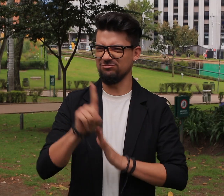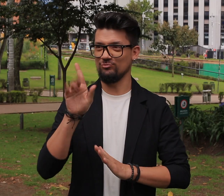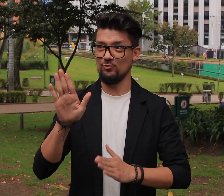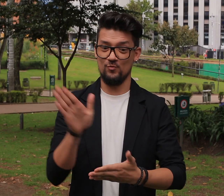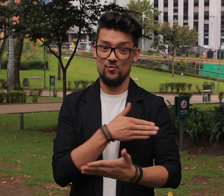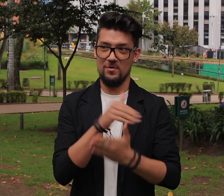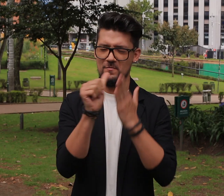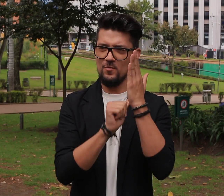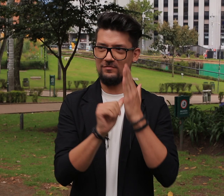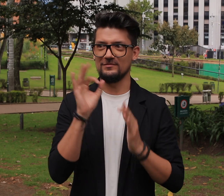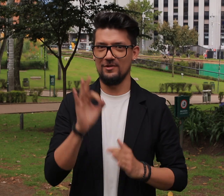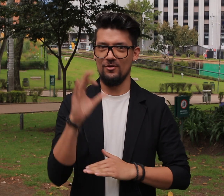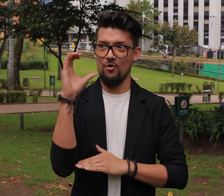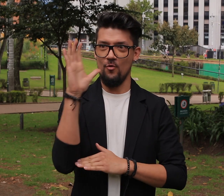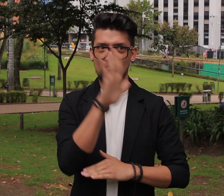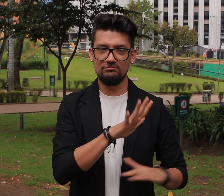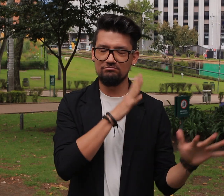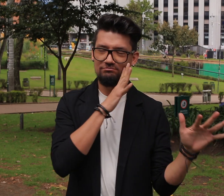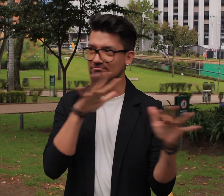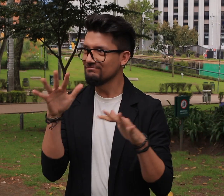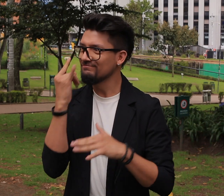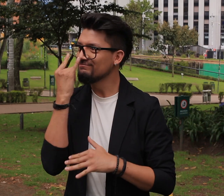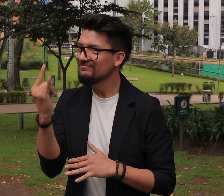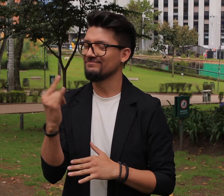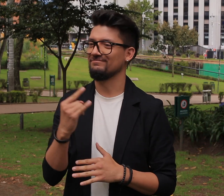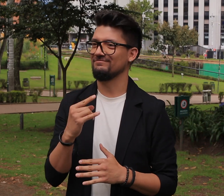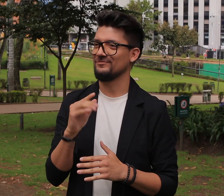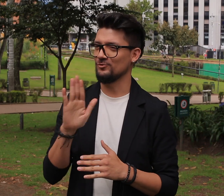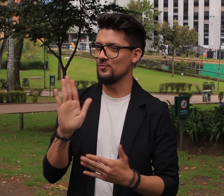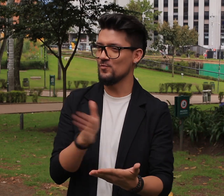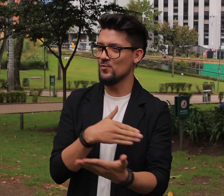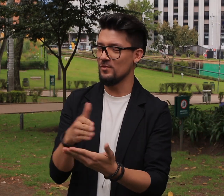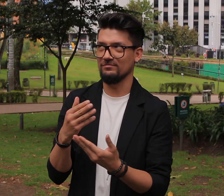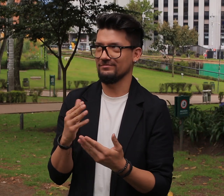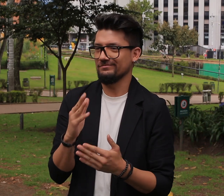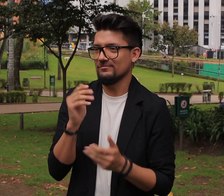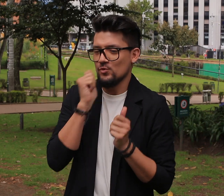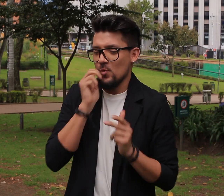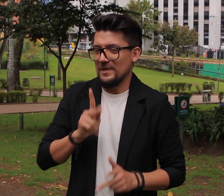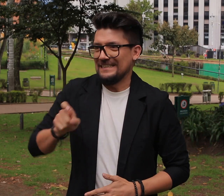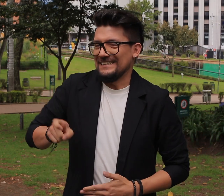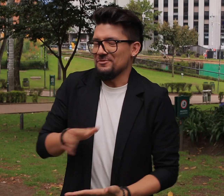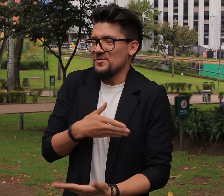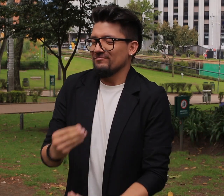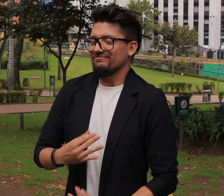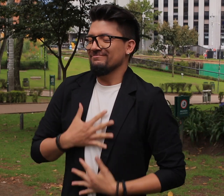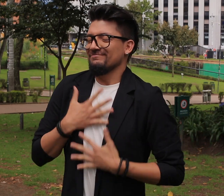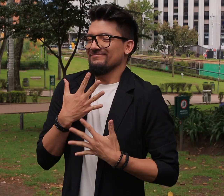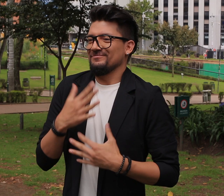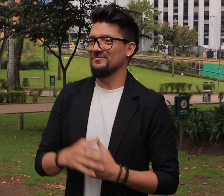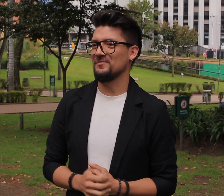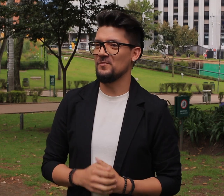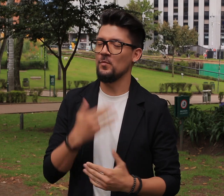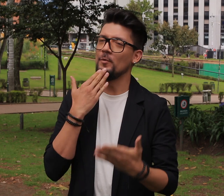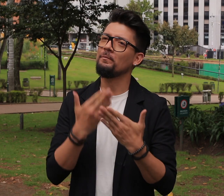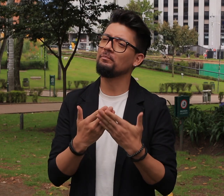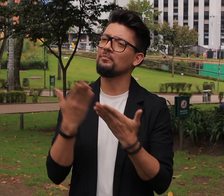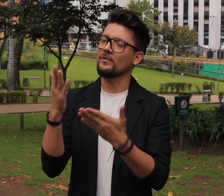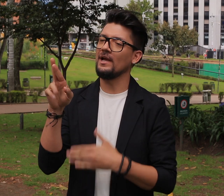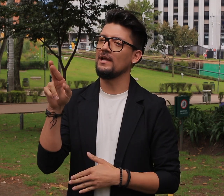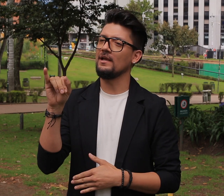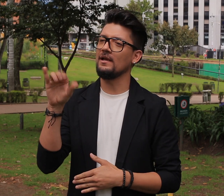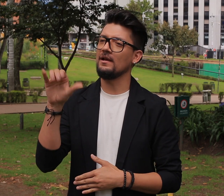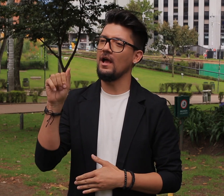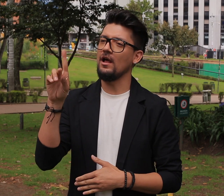recargados en el Canal 13 con muchísimas cosas nuevas Y como dice tu franja la música nos da vida